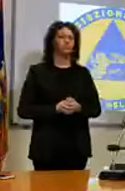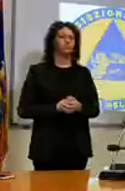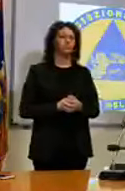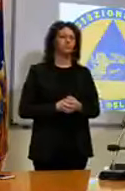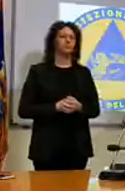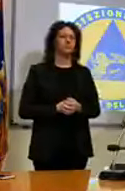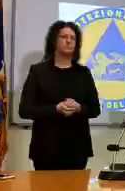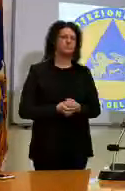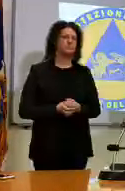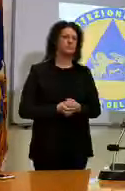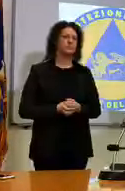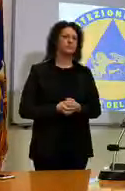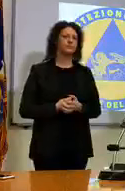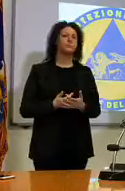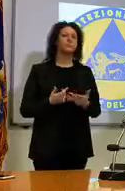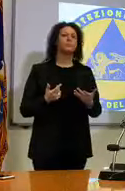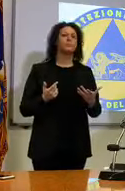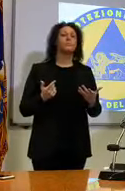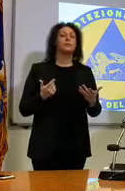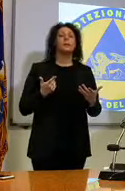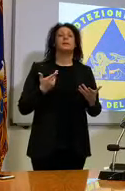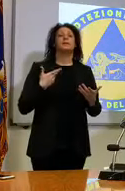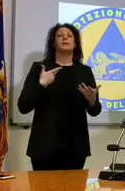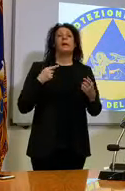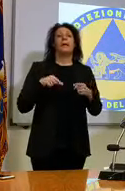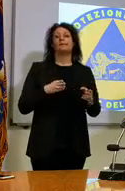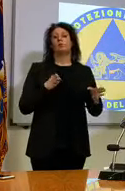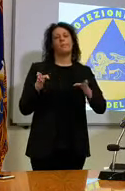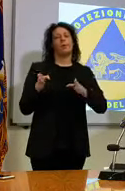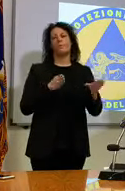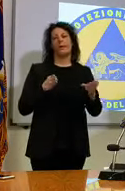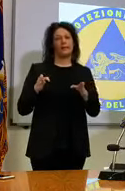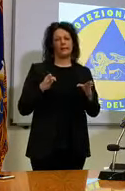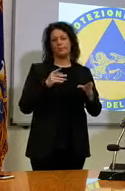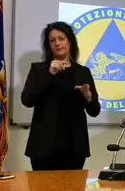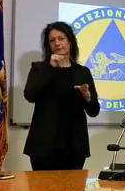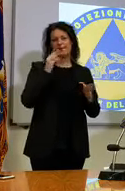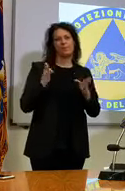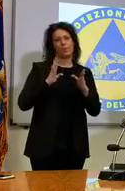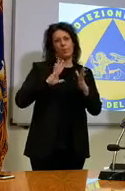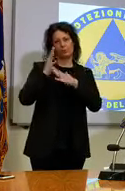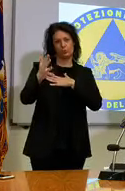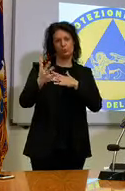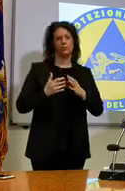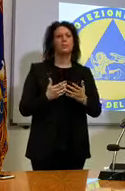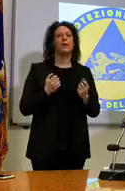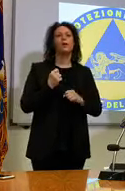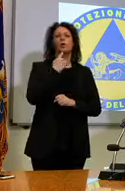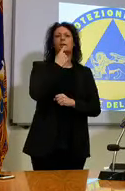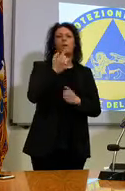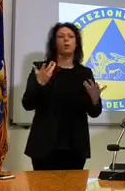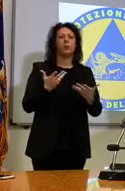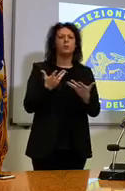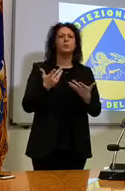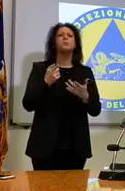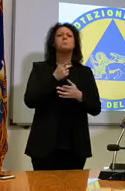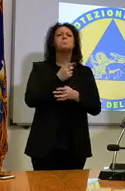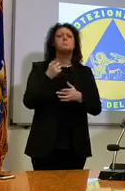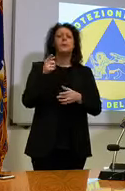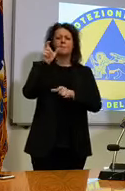questo momento. Lo vorremmo fare, ma in un momento diciamo diverso. Ma la verità è che do come indicazione di chiamare le associazioni